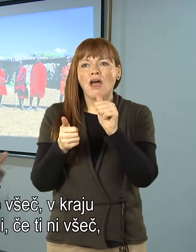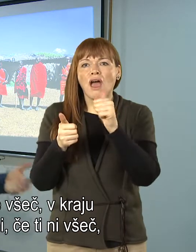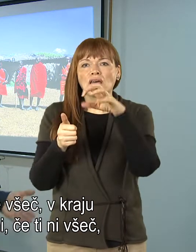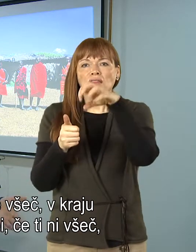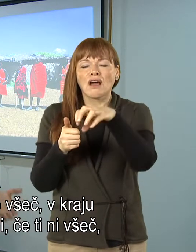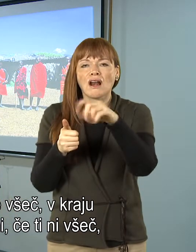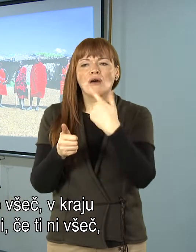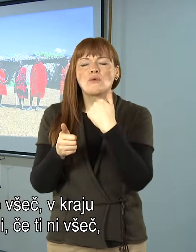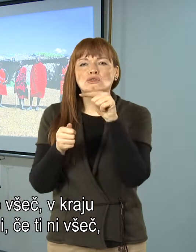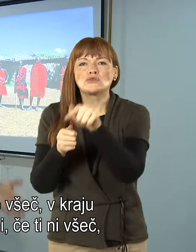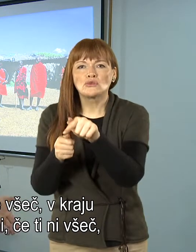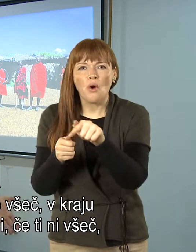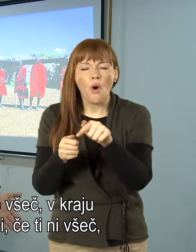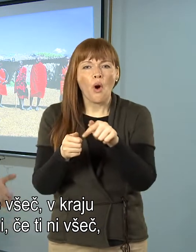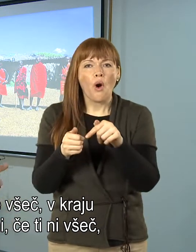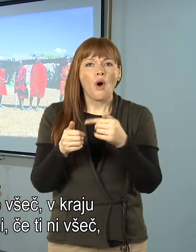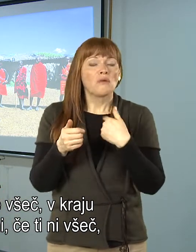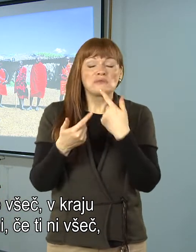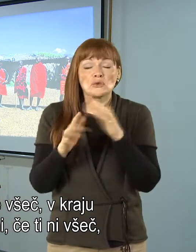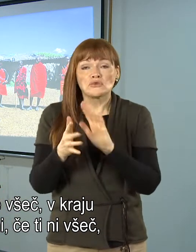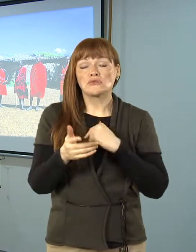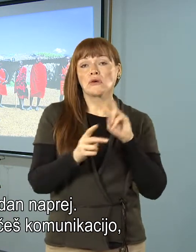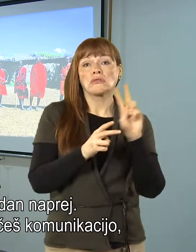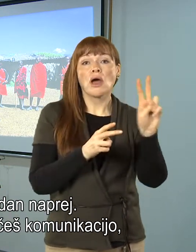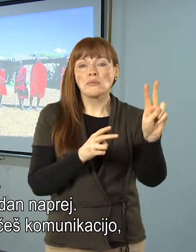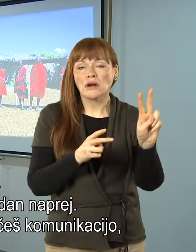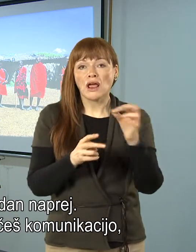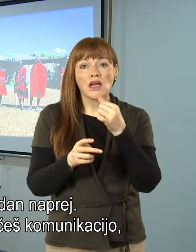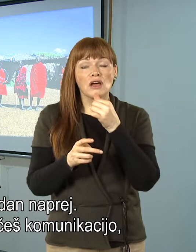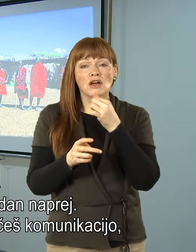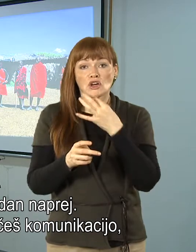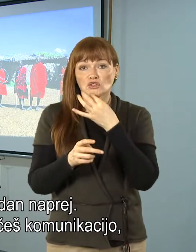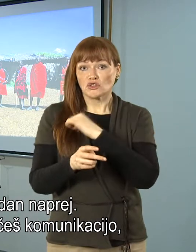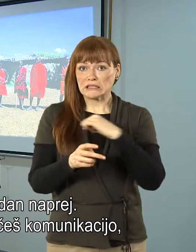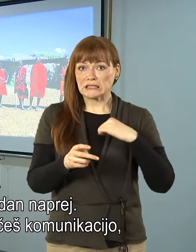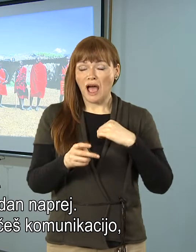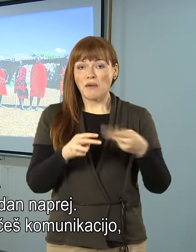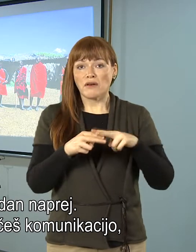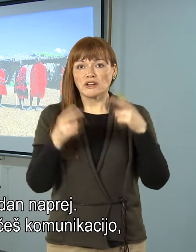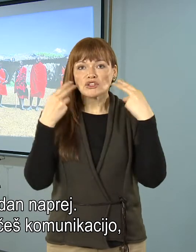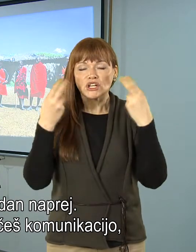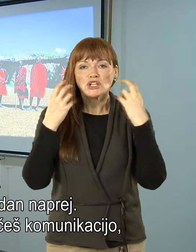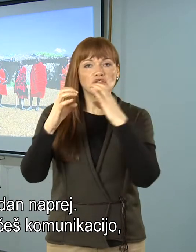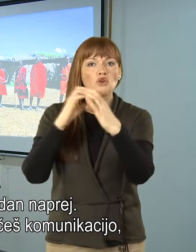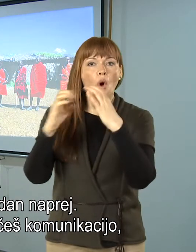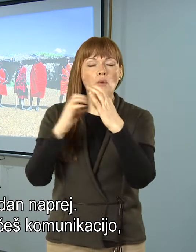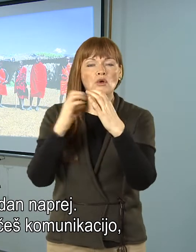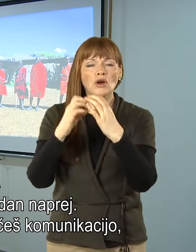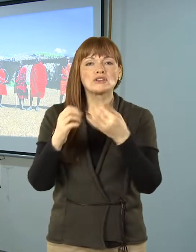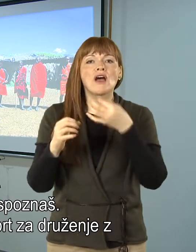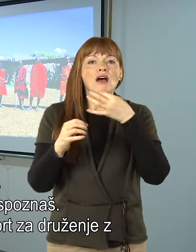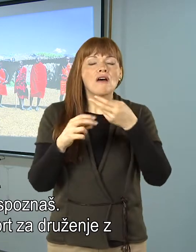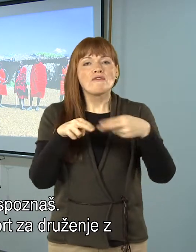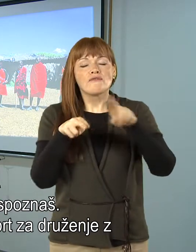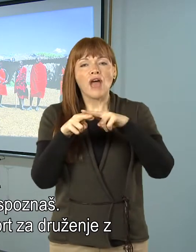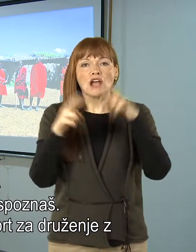všeč, v enem kraju ostaneš več dni, če ti ni všeč, če greš isti dan naprej. Tudi ko si sam, več nekako iščeš po komunikaciji,